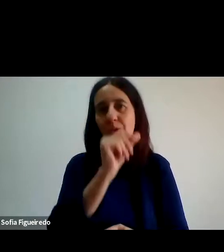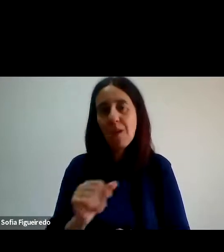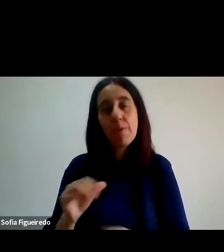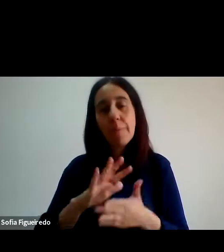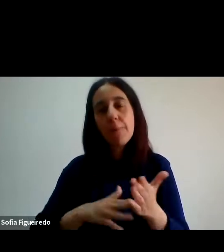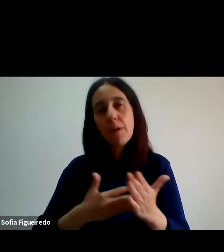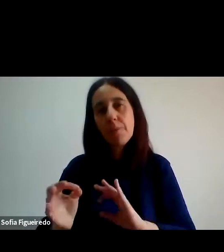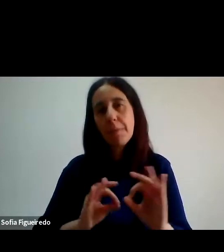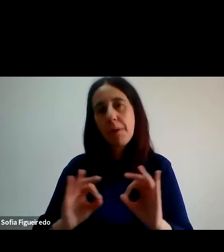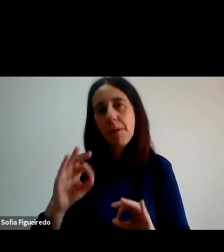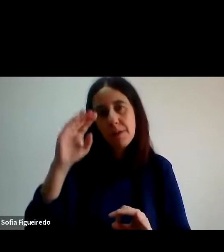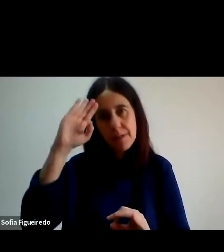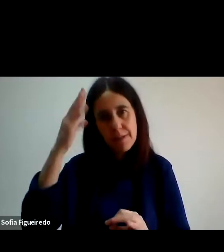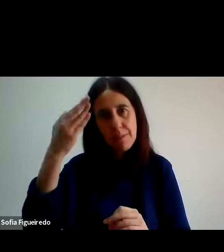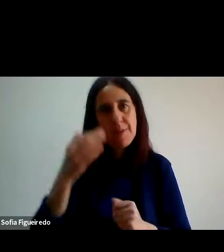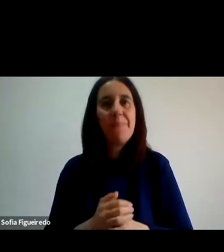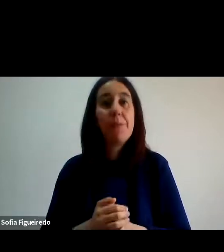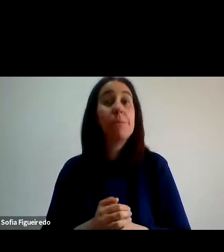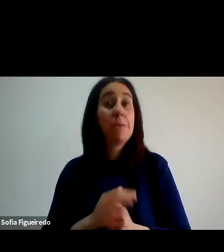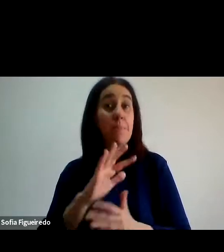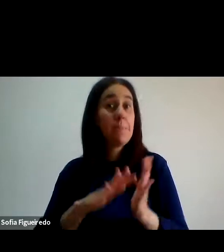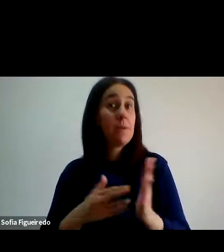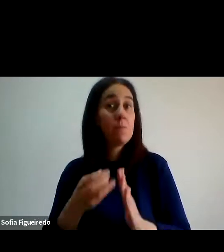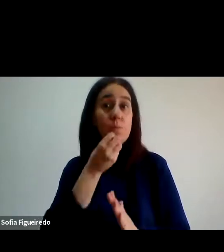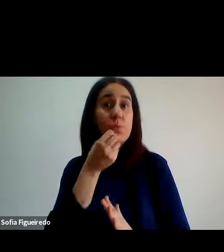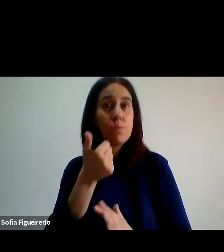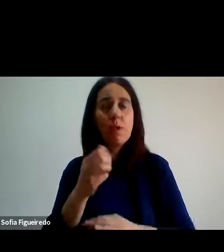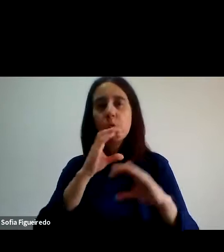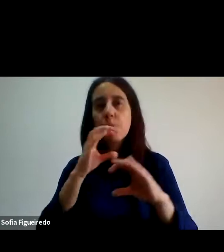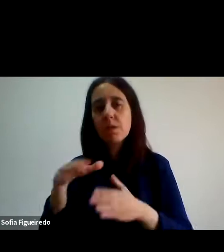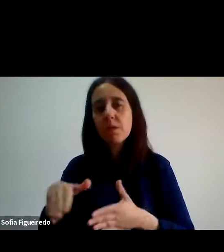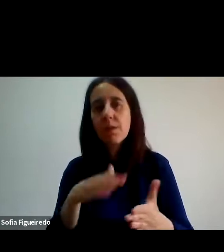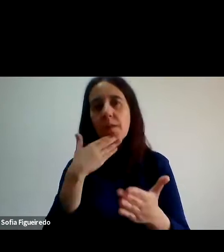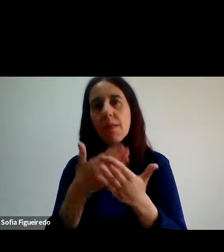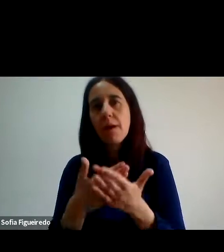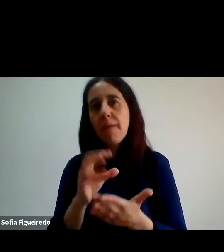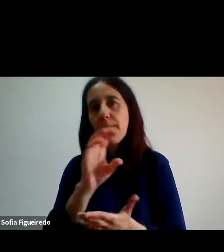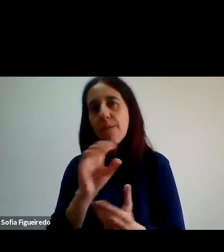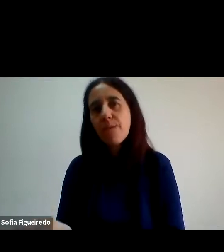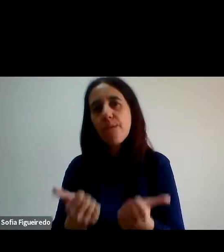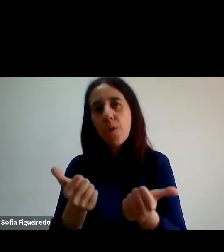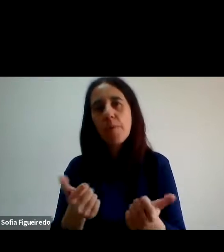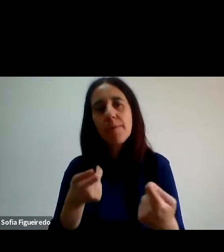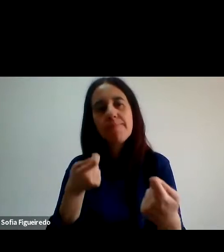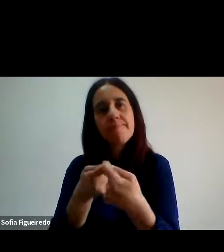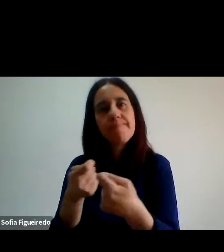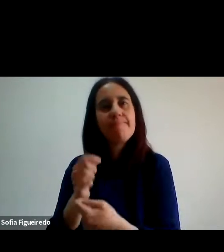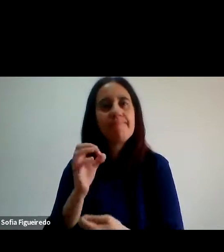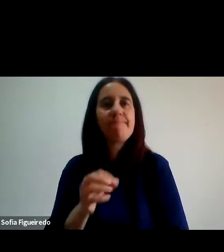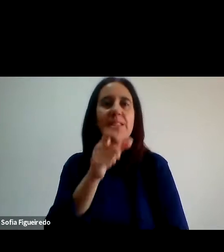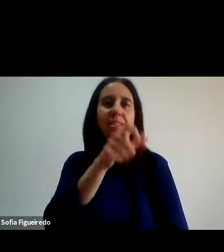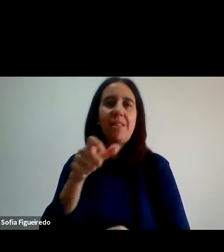planear. Nós temos que planear muito bem uma estratégia de comunicação para melhorarmos a forma como chegamos efetivamente aos cidadãos.